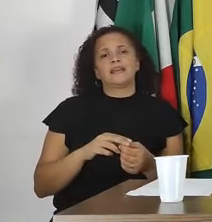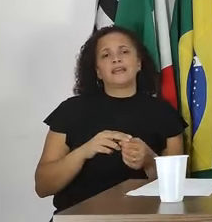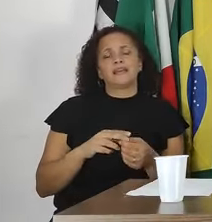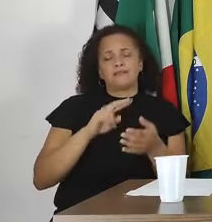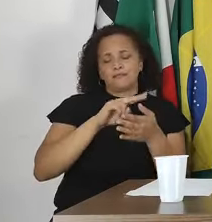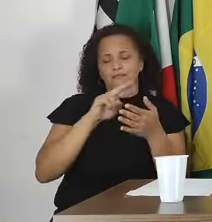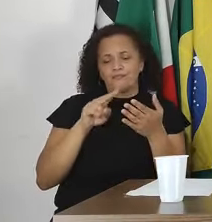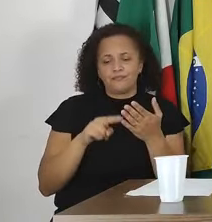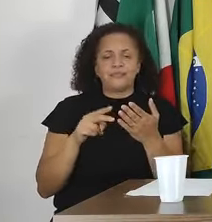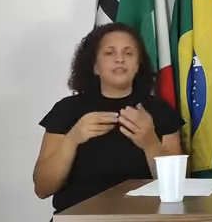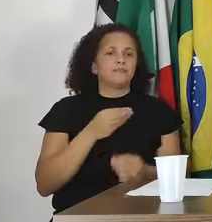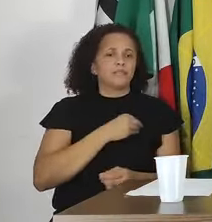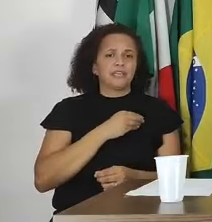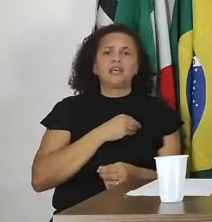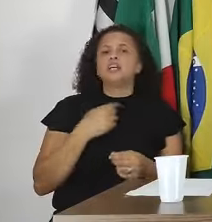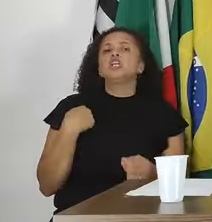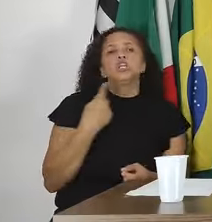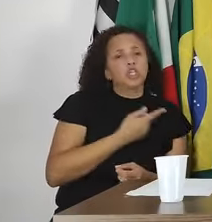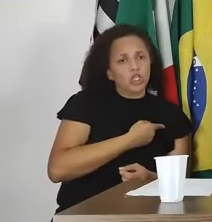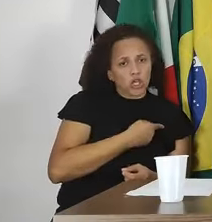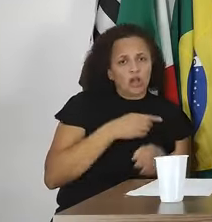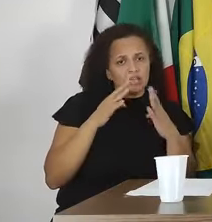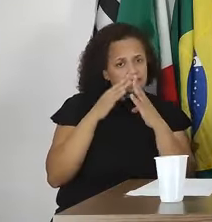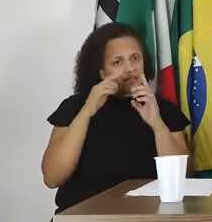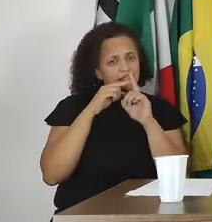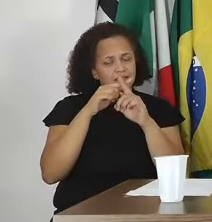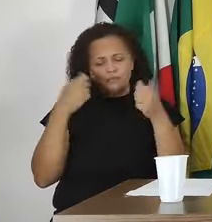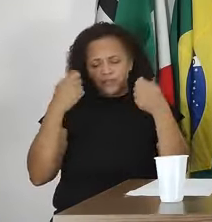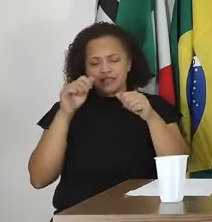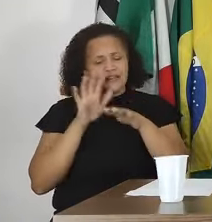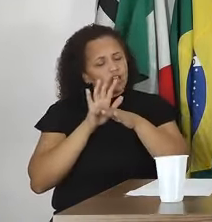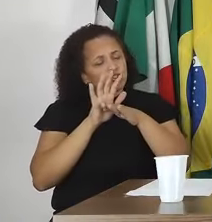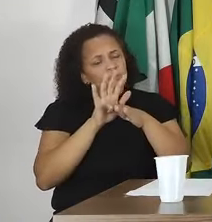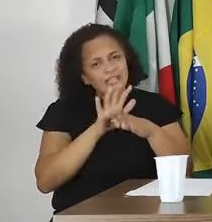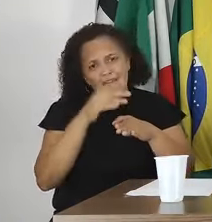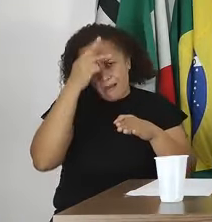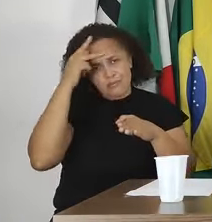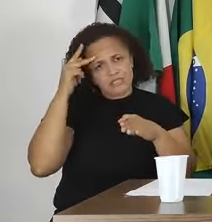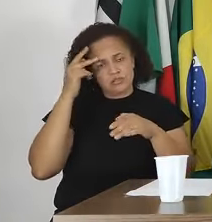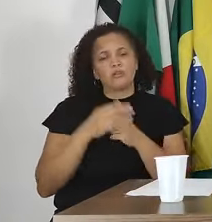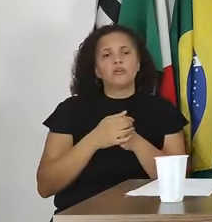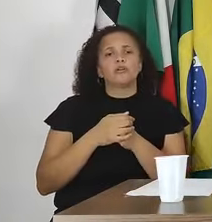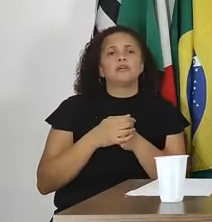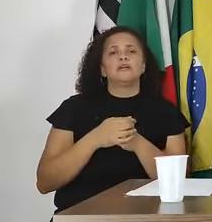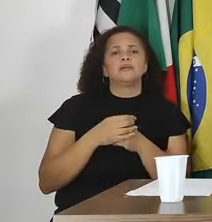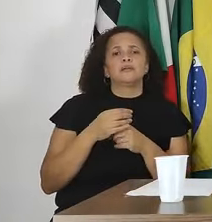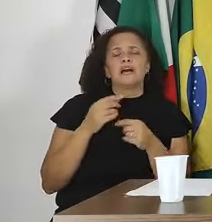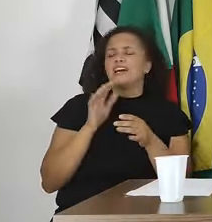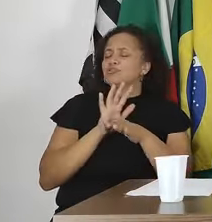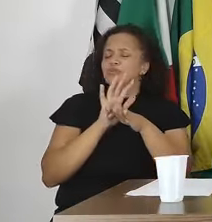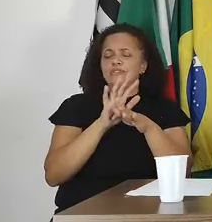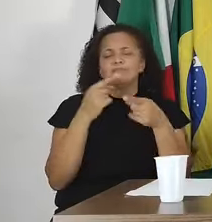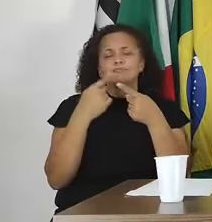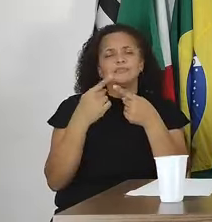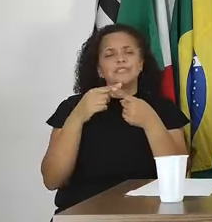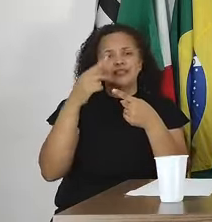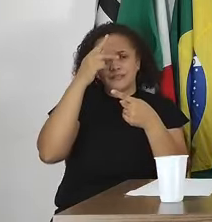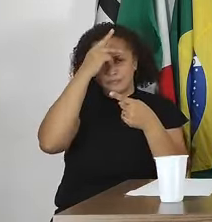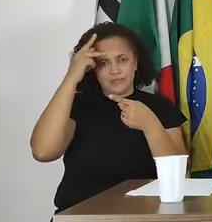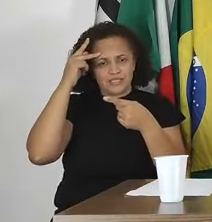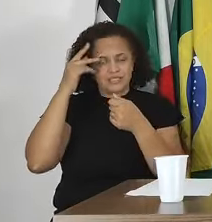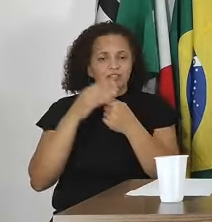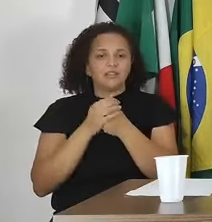né? Aqueles que desviaram, aqueles que caíram, aqueles que estão em tentação. Ajudar, né? Não